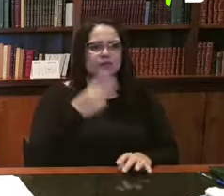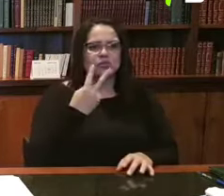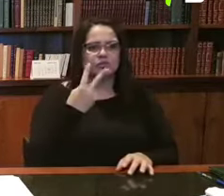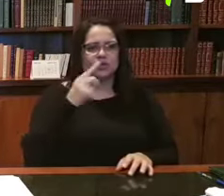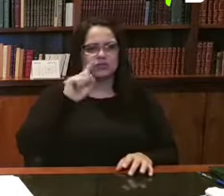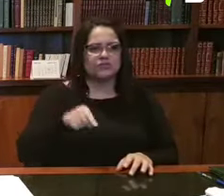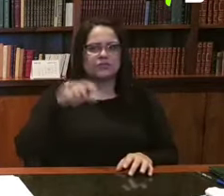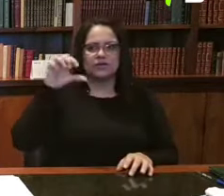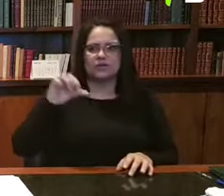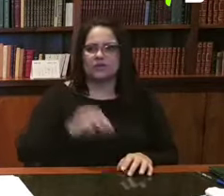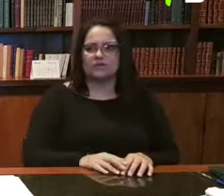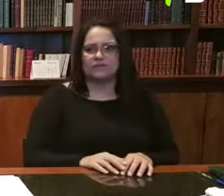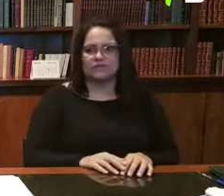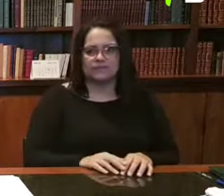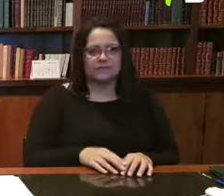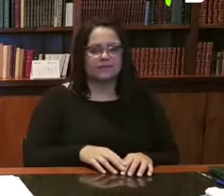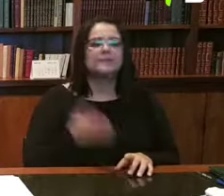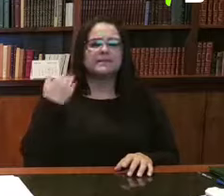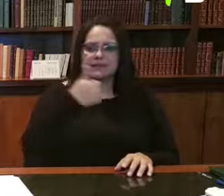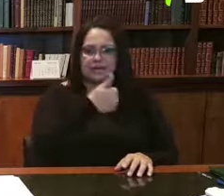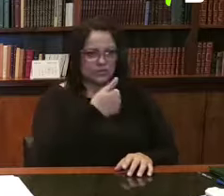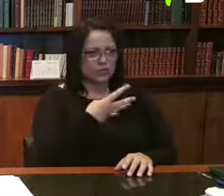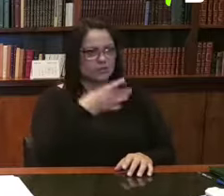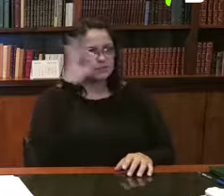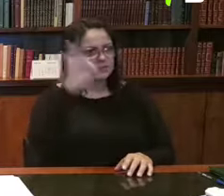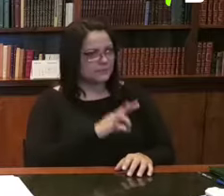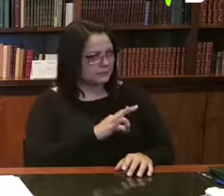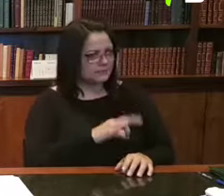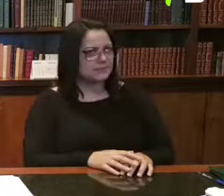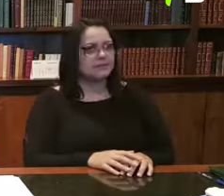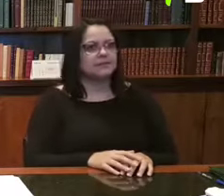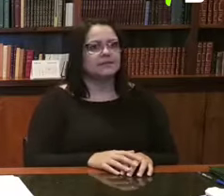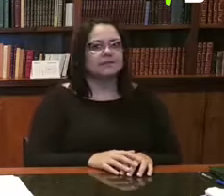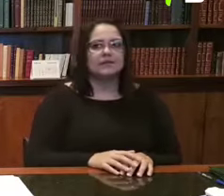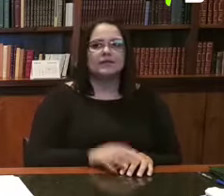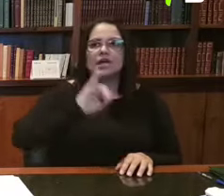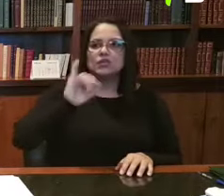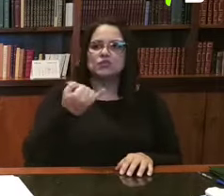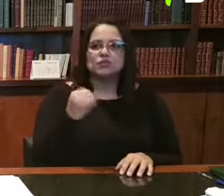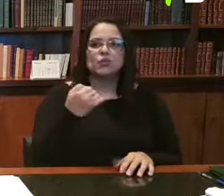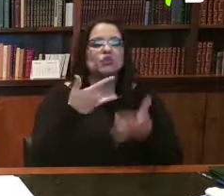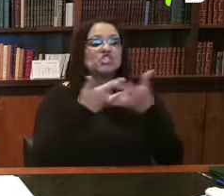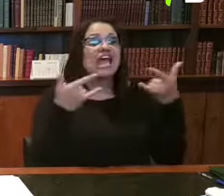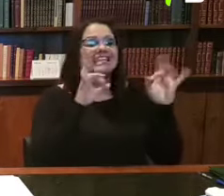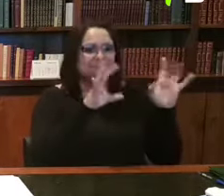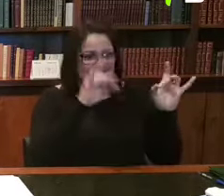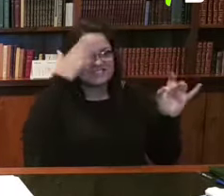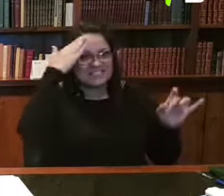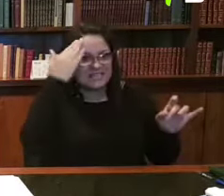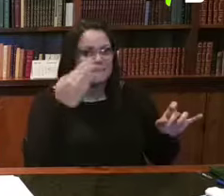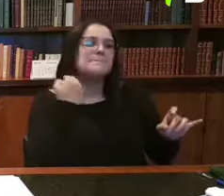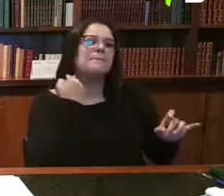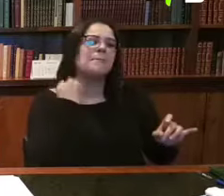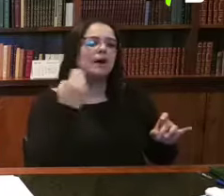e três por cento arredondado é como nós subimos o juiz especial da o fio do cheque especial isso tava tava em